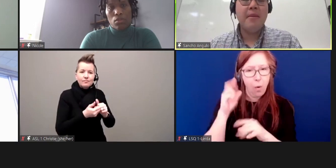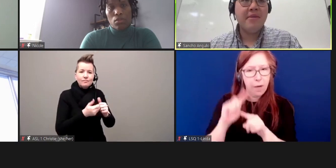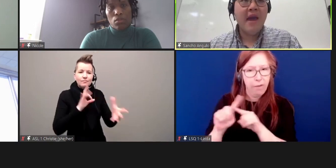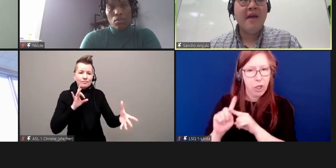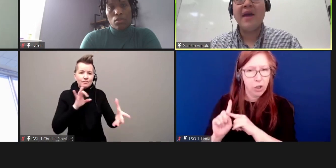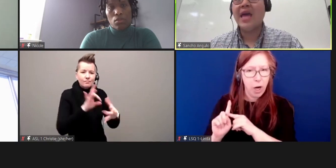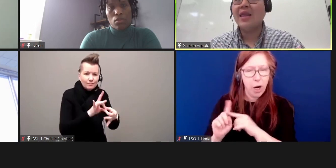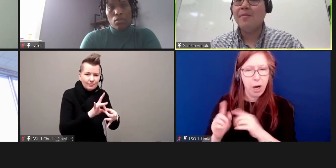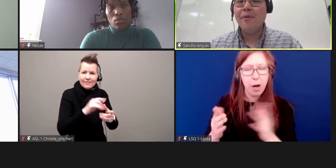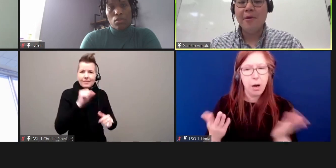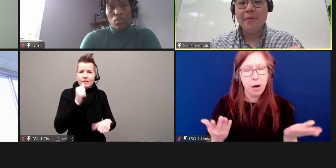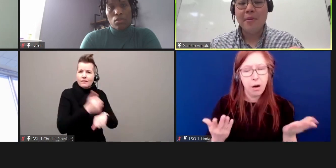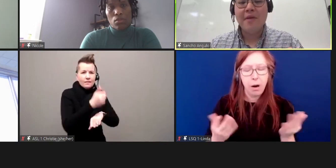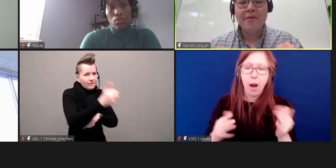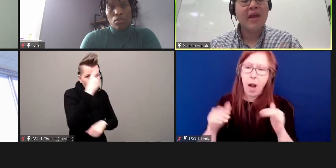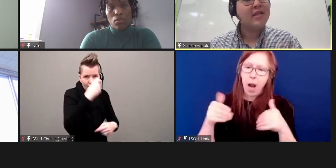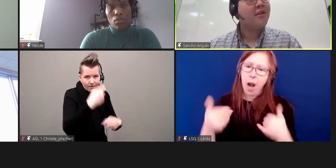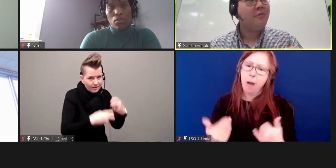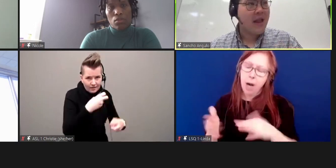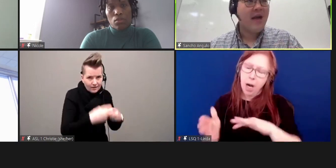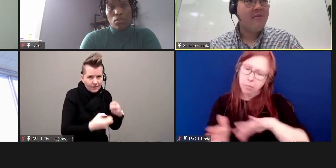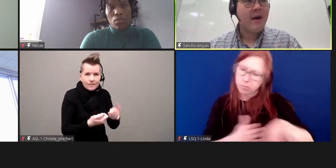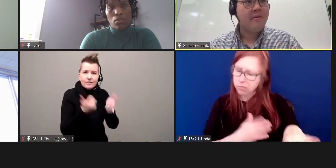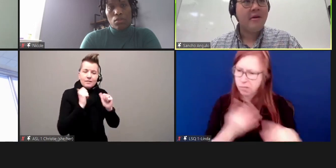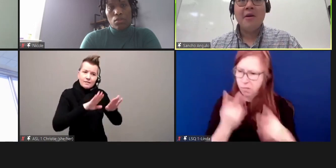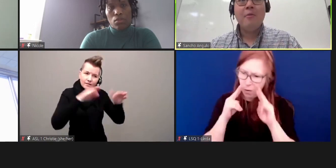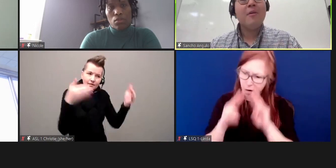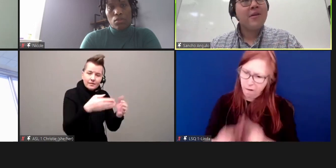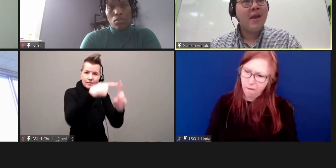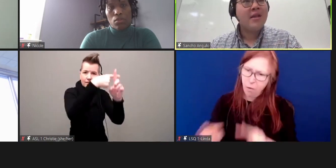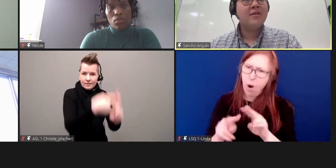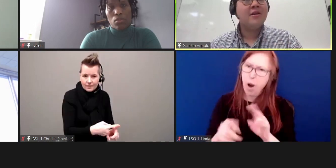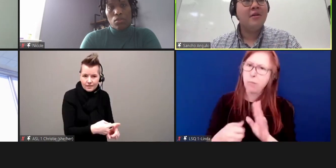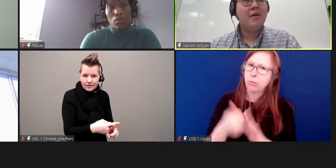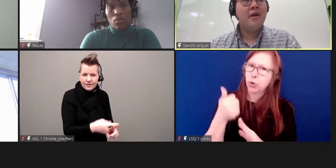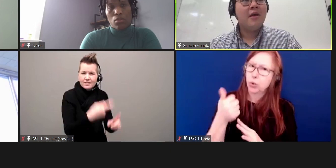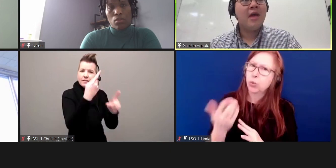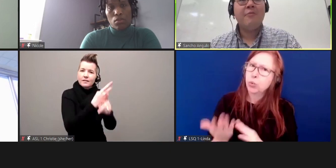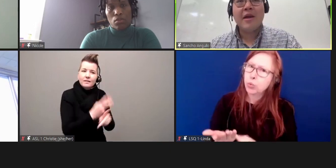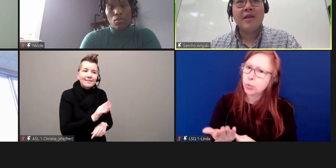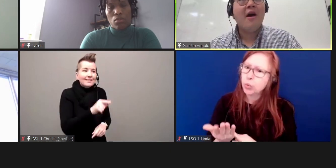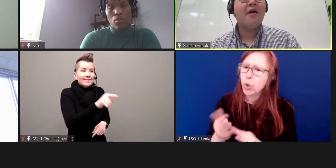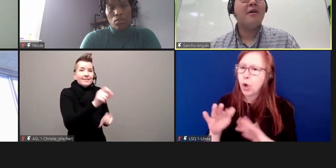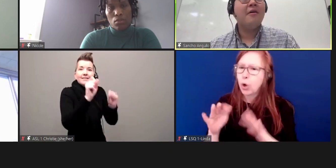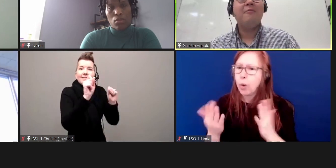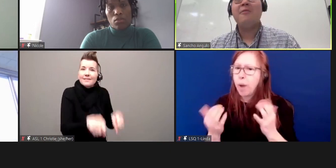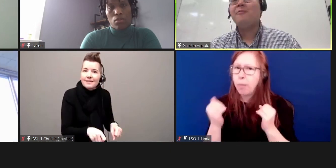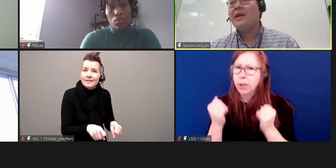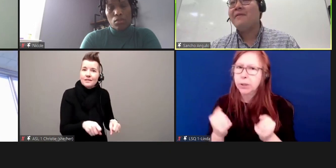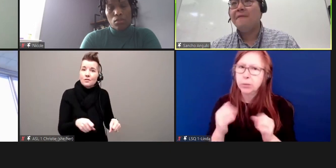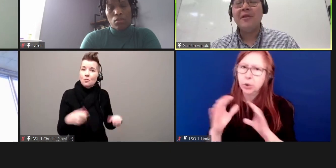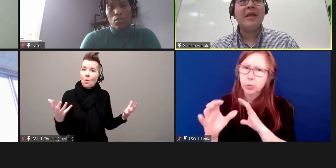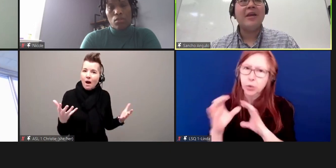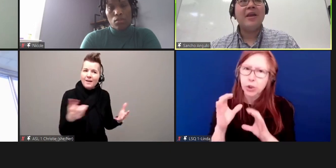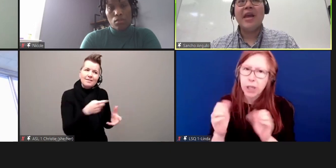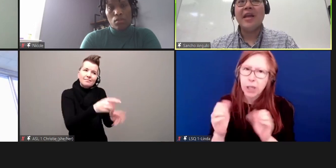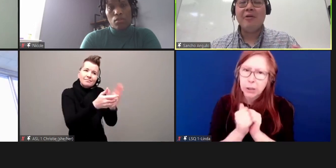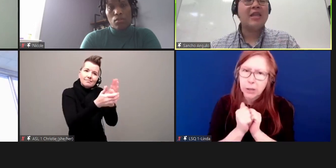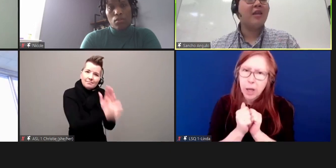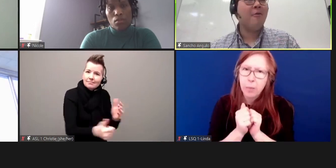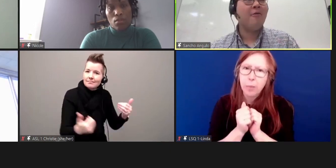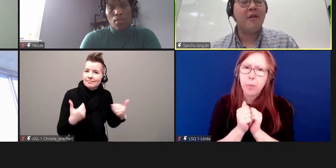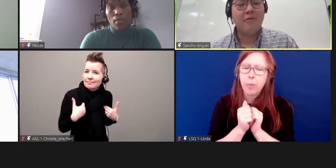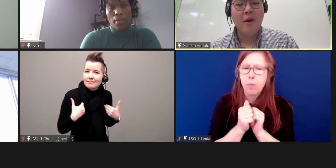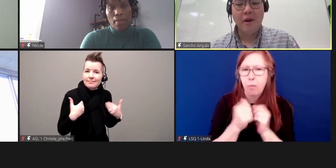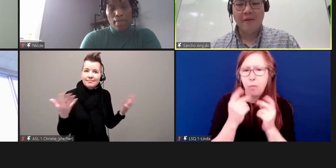on voit comment on peut parler avec eux pour réaliser